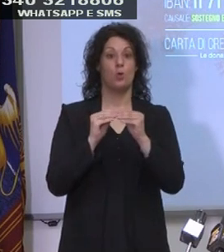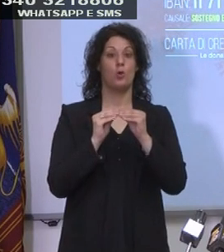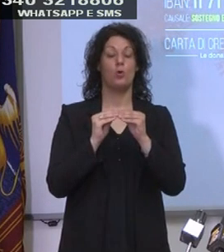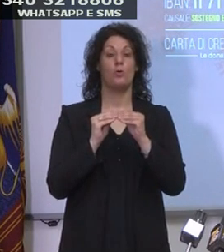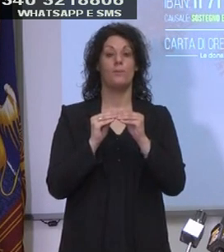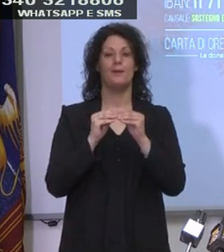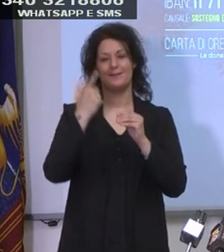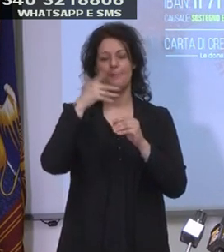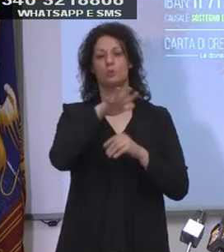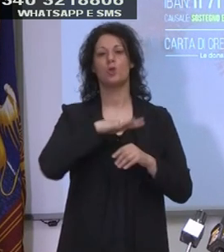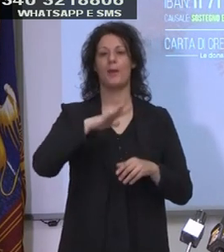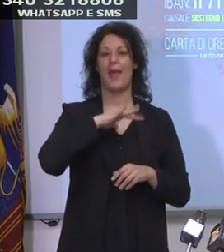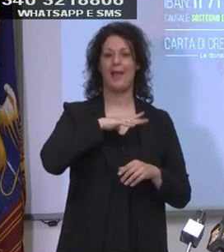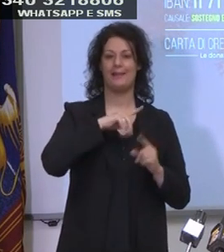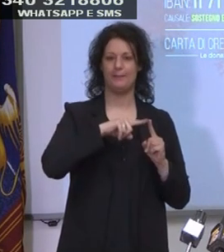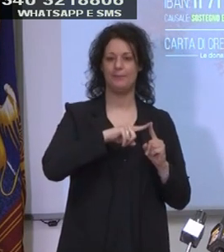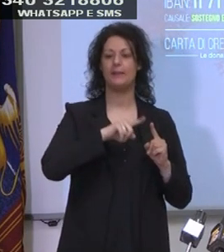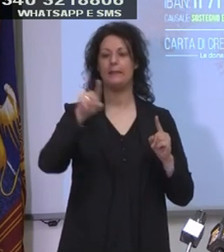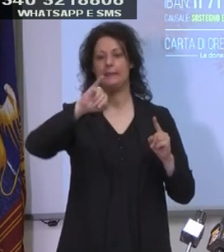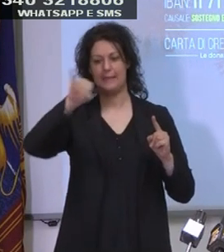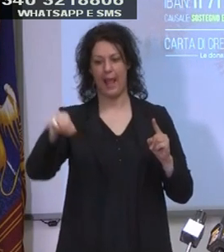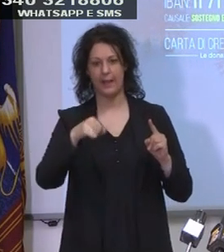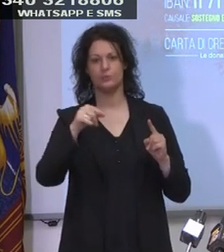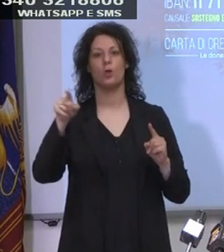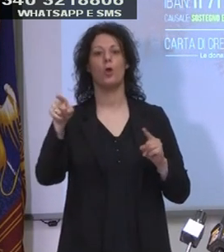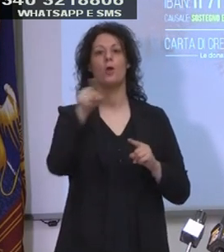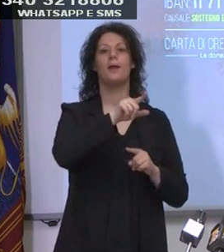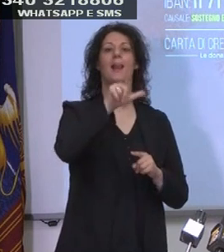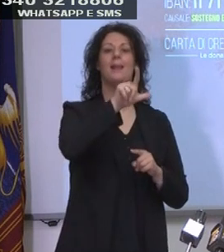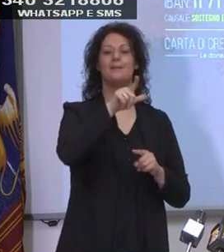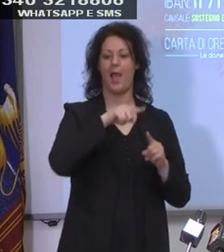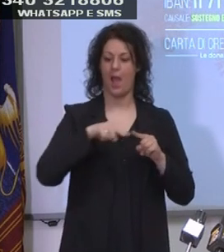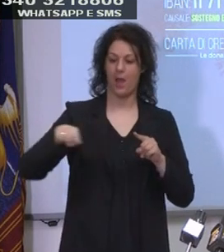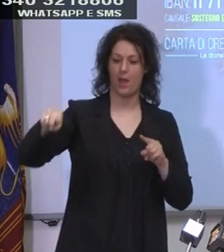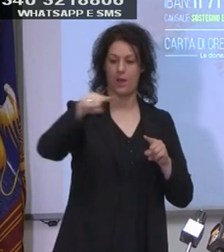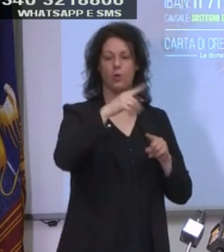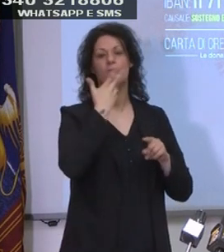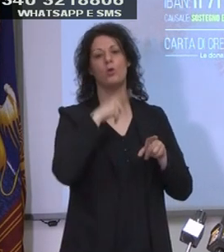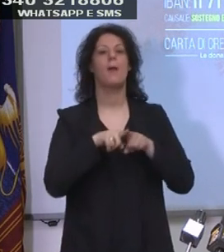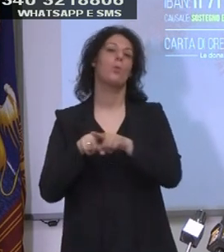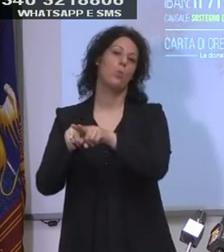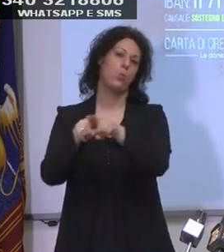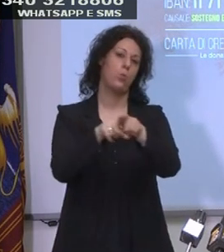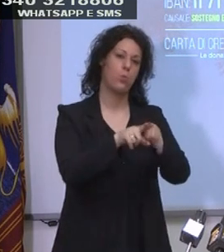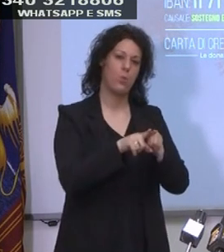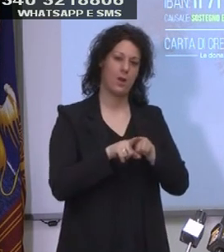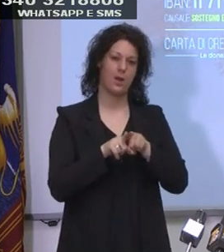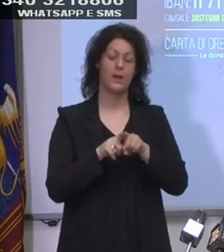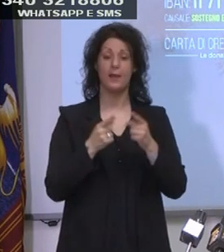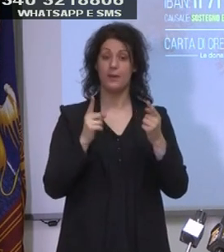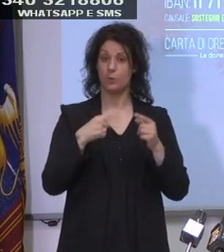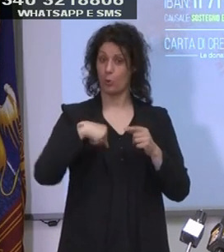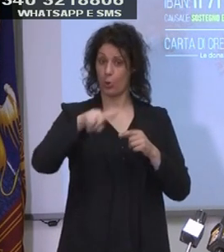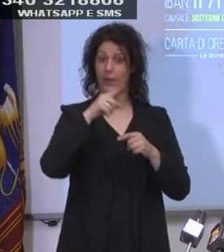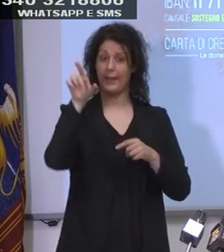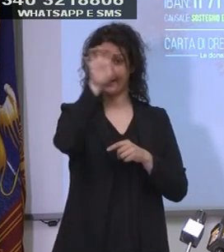passando da Rimini a Jesolo, da Jesolo a Lignano. Per cui stiamo tentando di non informare, tanto è vero che ci stiamo anche scambiando le bozze di